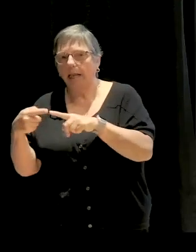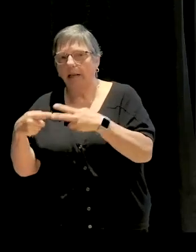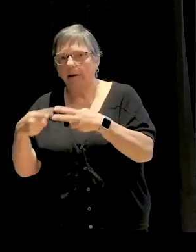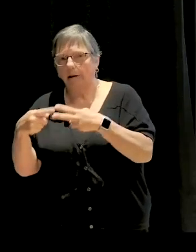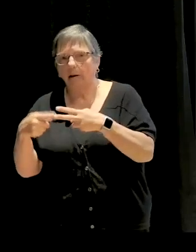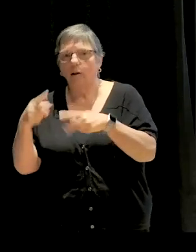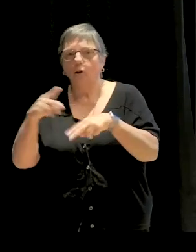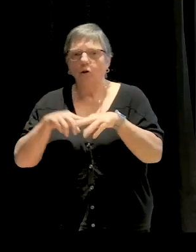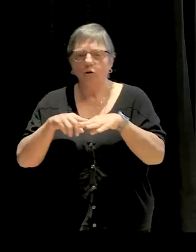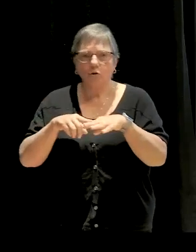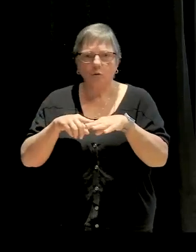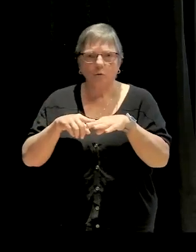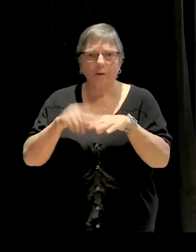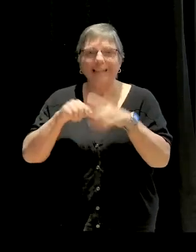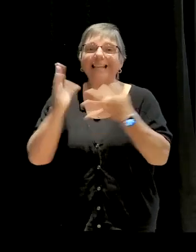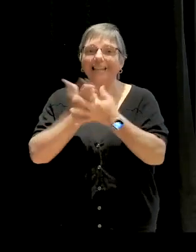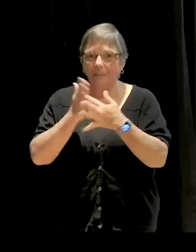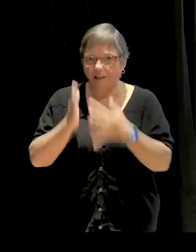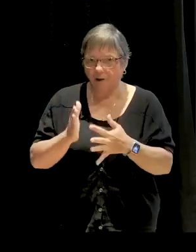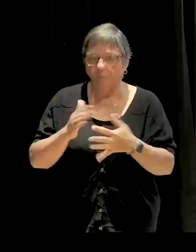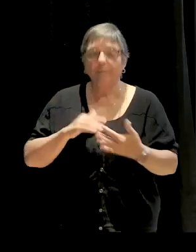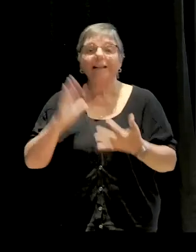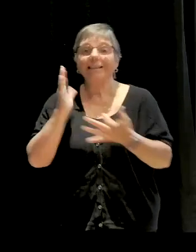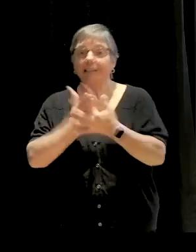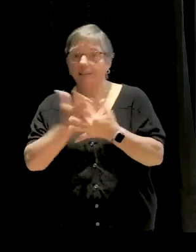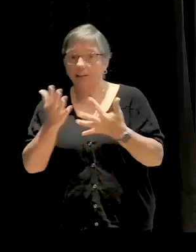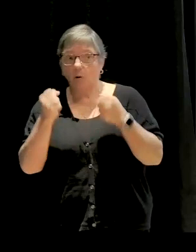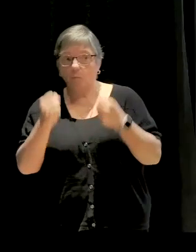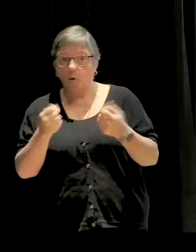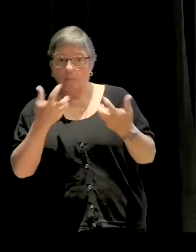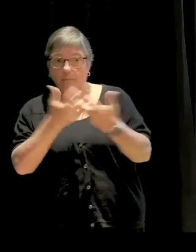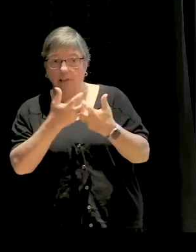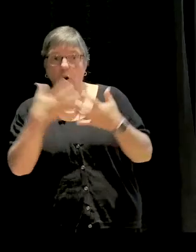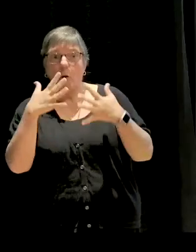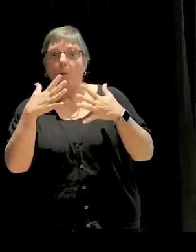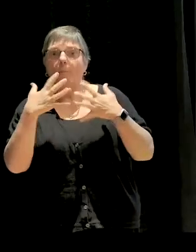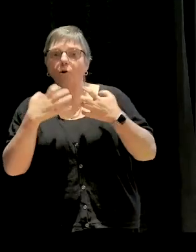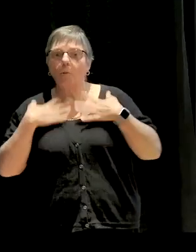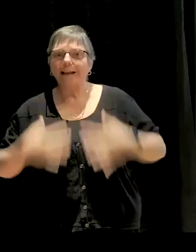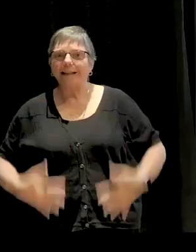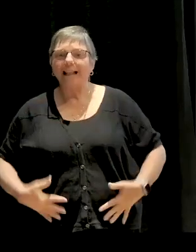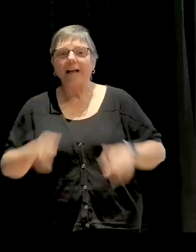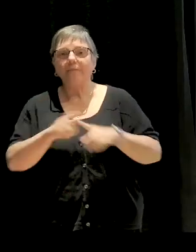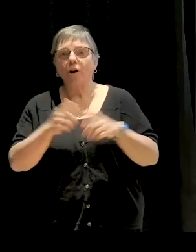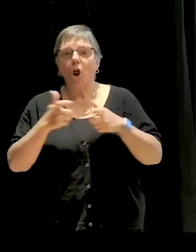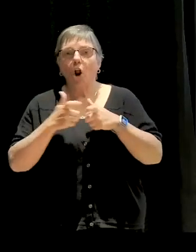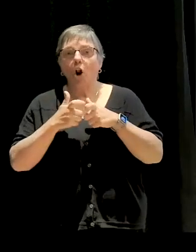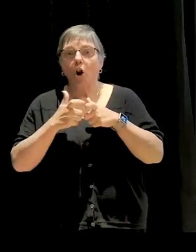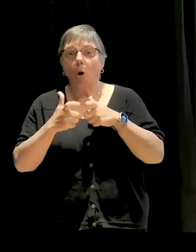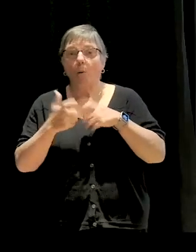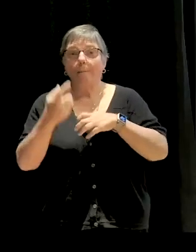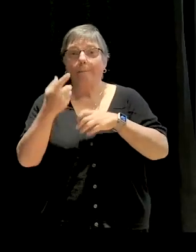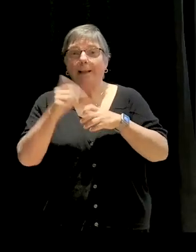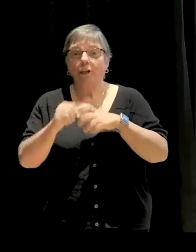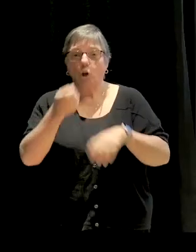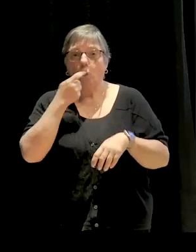termes d'intervention. Des interventions qui permettent de répondre à des besoins physiologiques, notamment après une longue période de consommation de plusieurs jours,